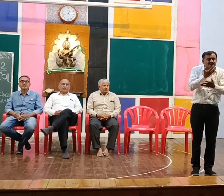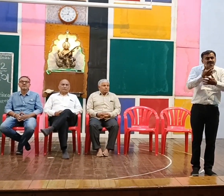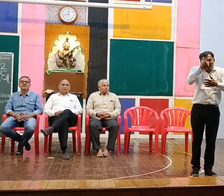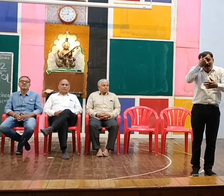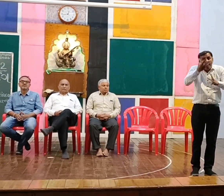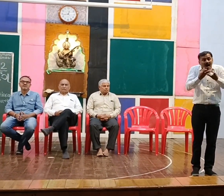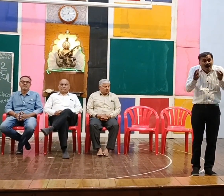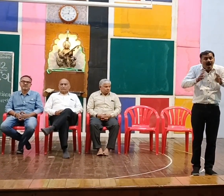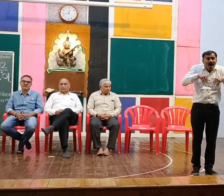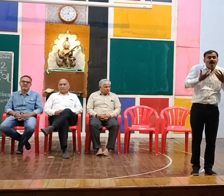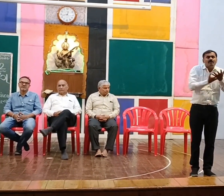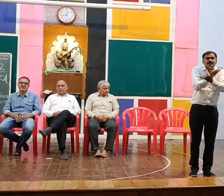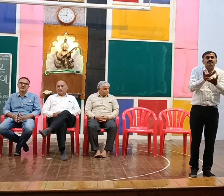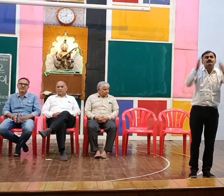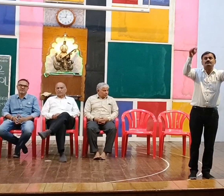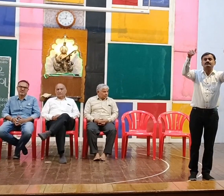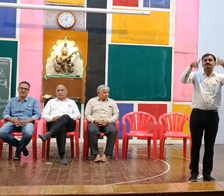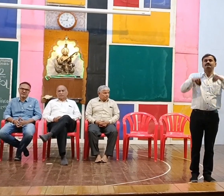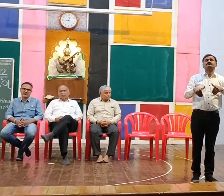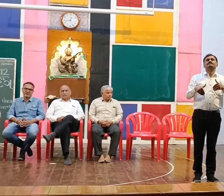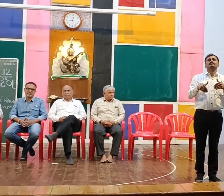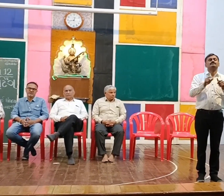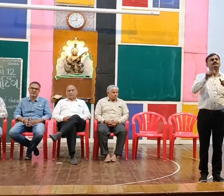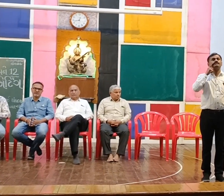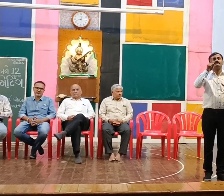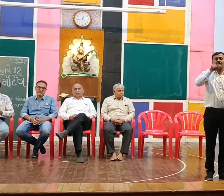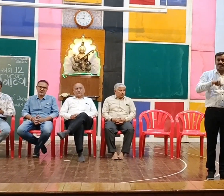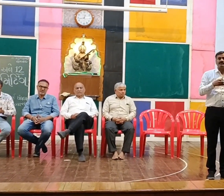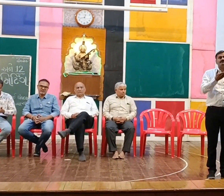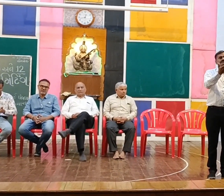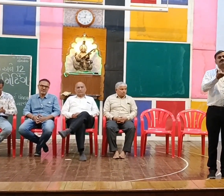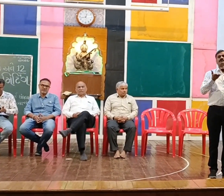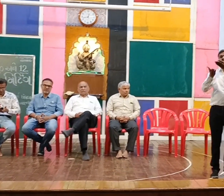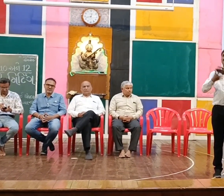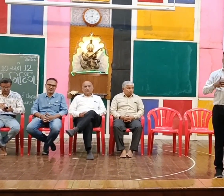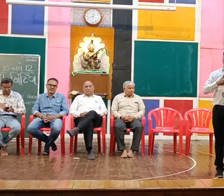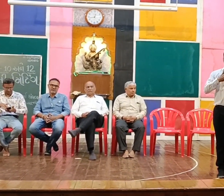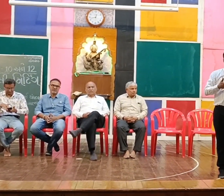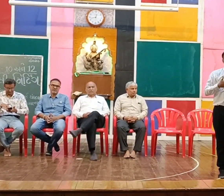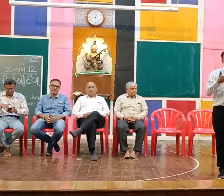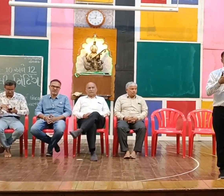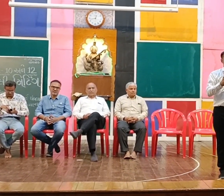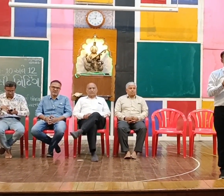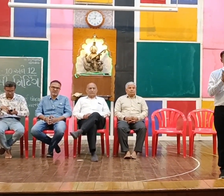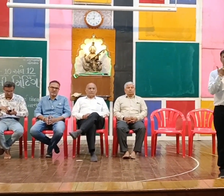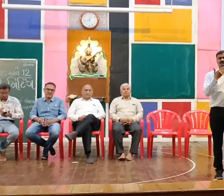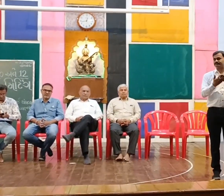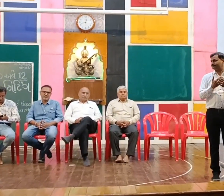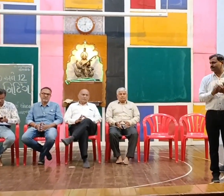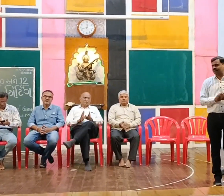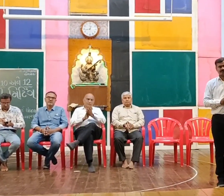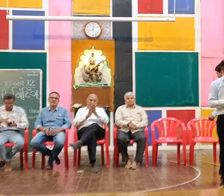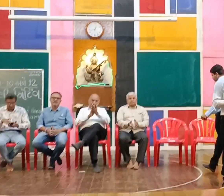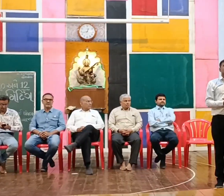સૌને બોલાવ્યા છે। આપ સર્વ અહીંયા પધાર્યા છે, આવકારતા આનંદની લાગણી અનુભવો છે।